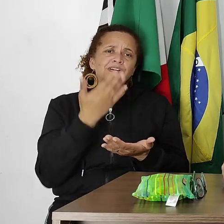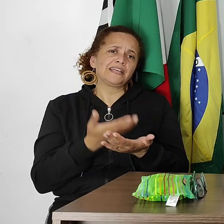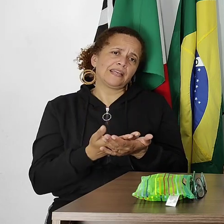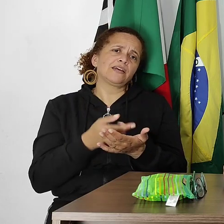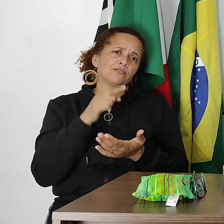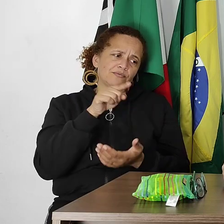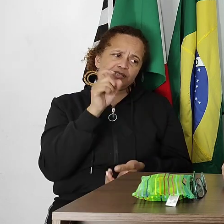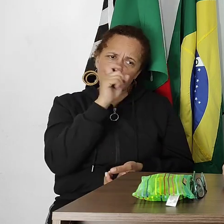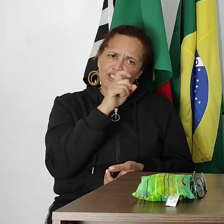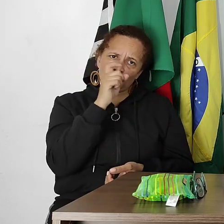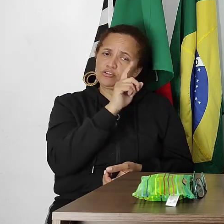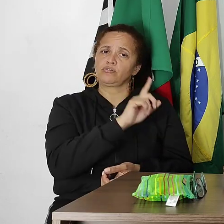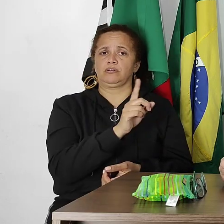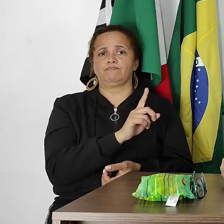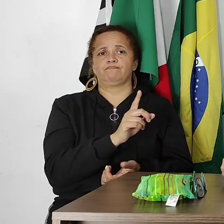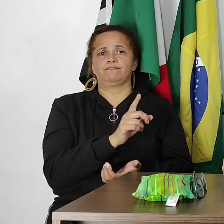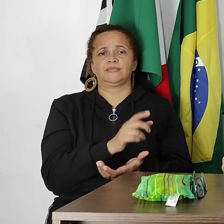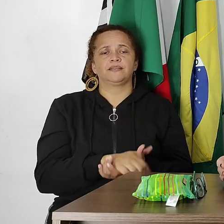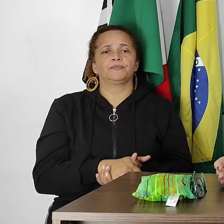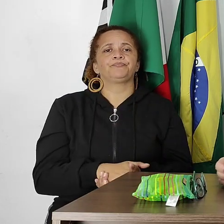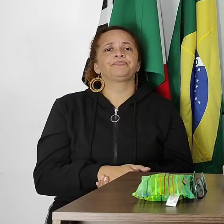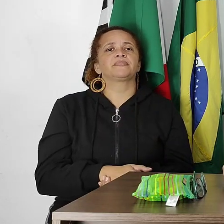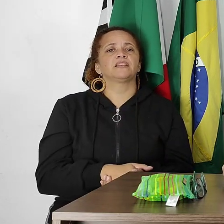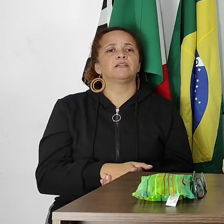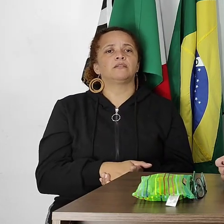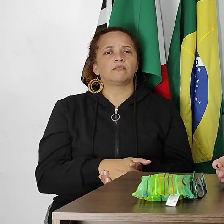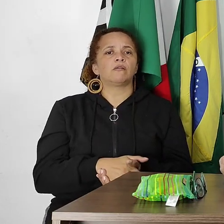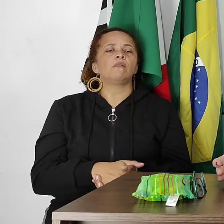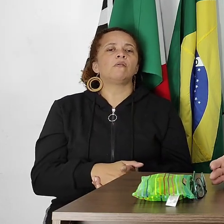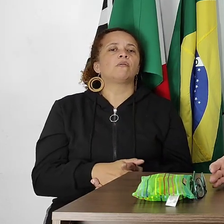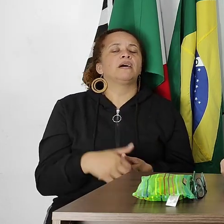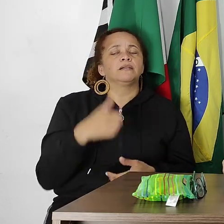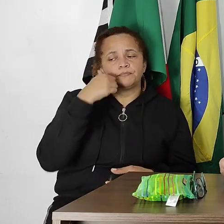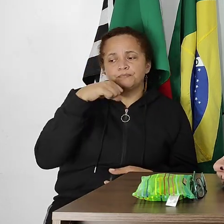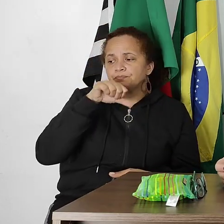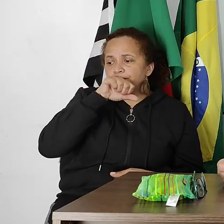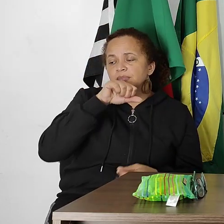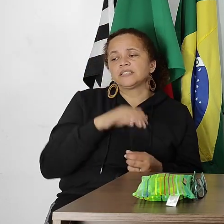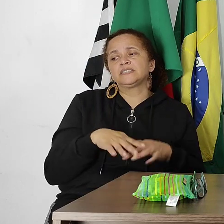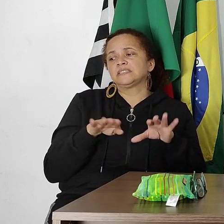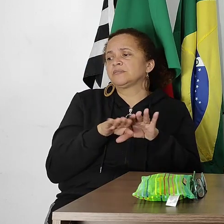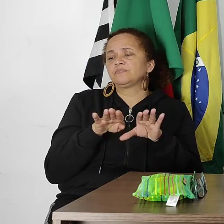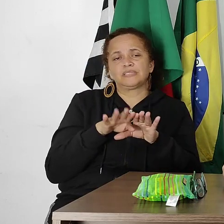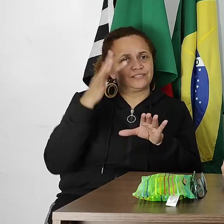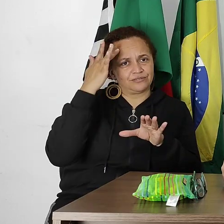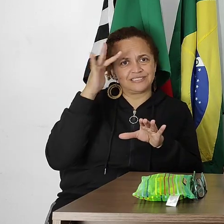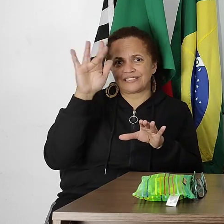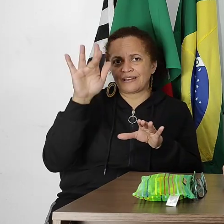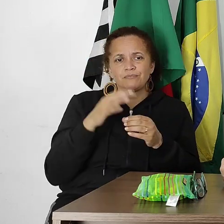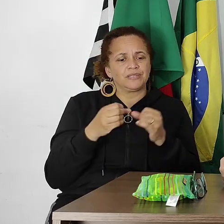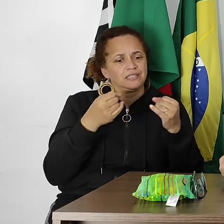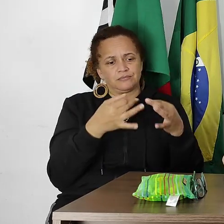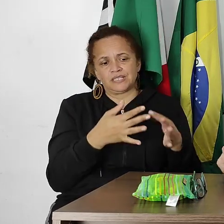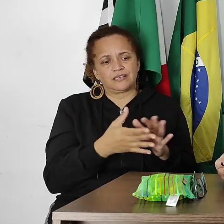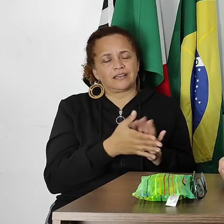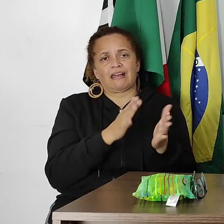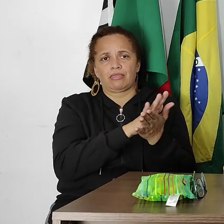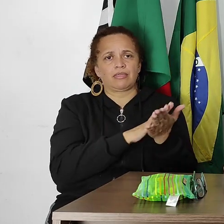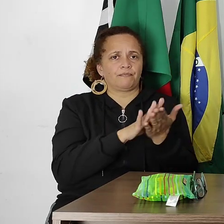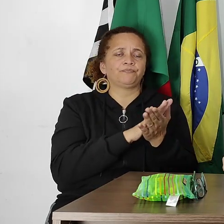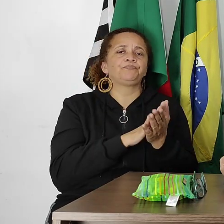a mãe dele falou, não, eles não contaram a verdade, ou não sabia também da verdade, eu não sei como que era.